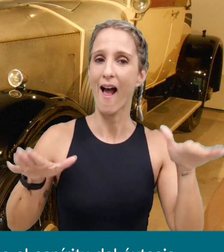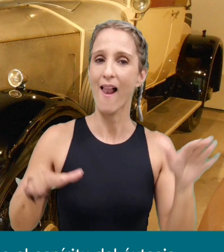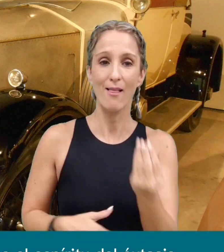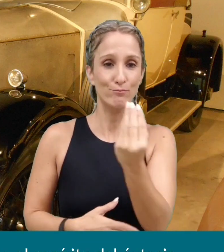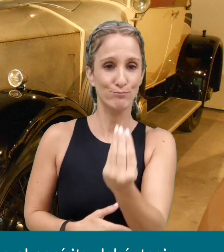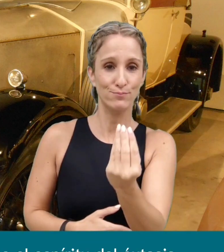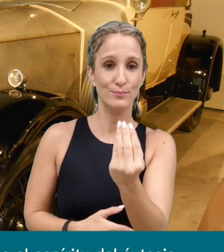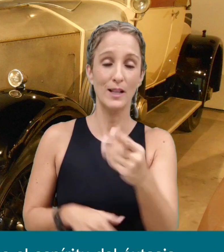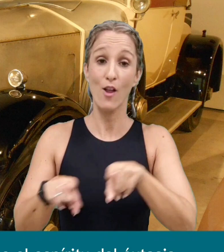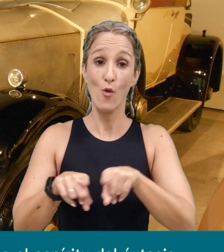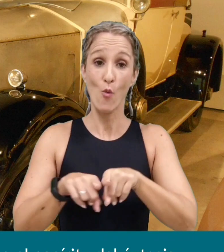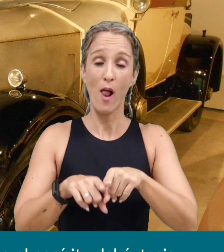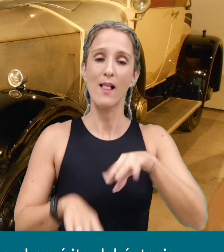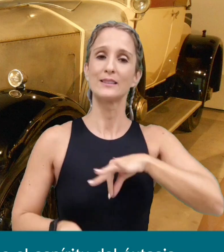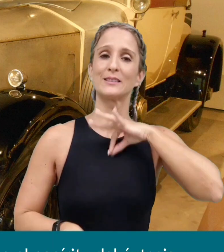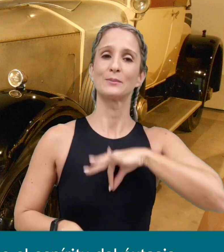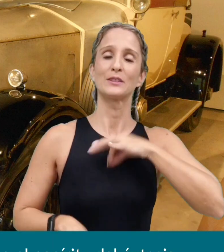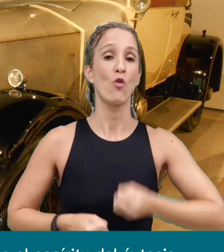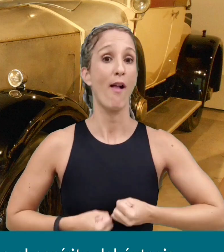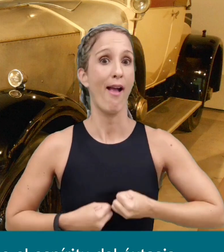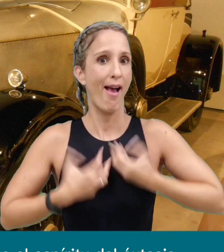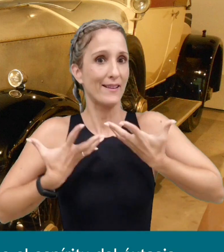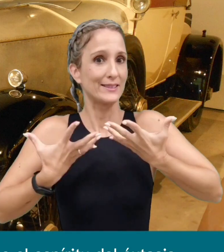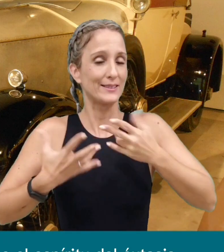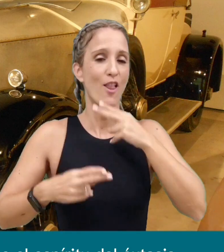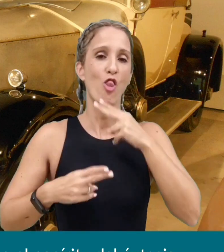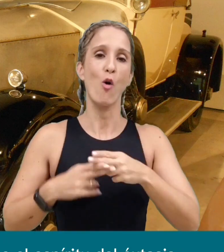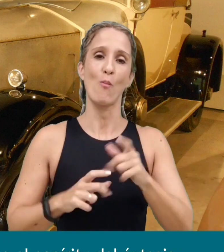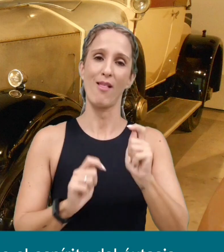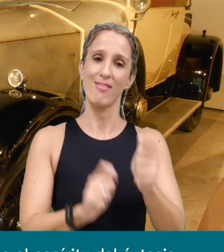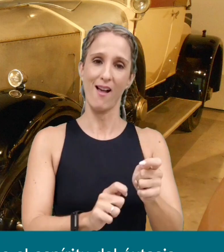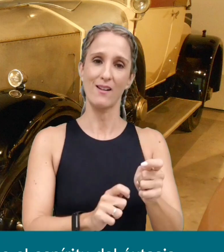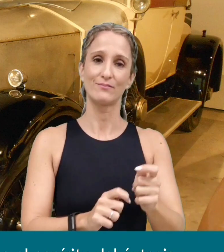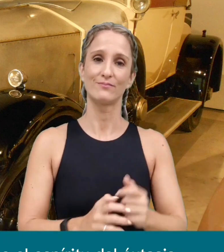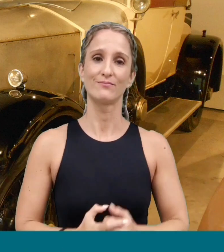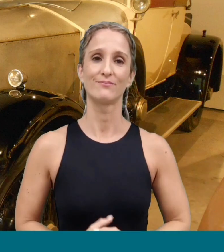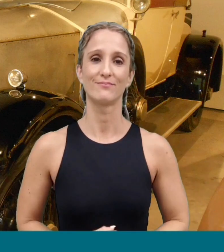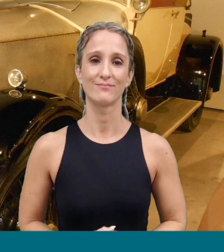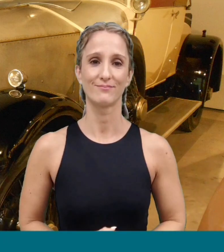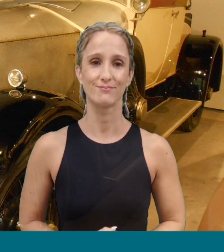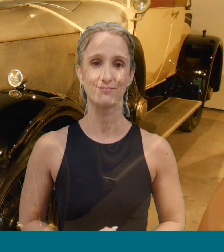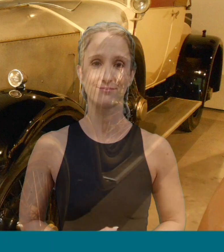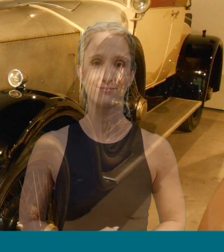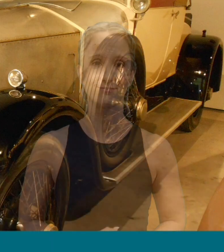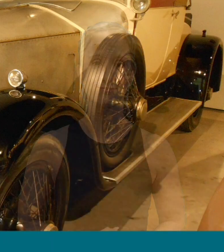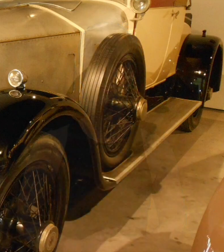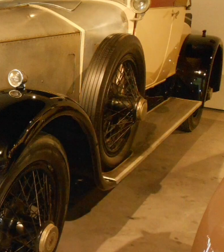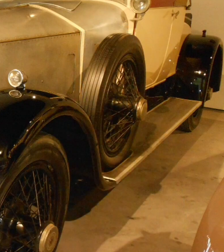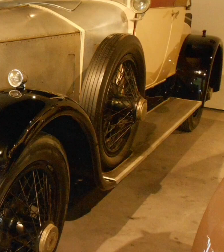mascota la dama alada conocida como el espíritu del Éxtasis